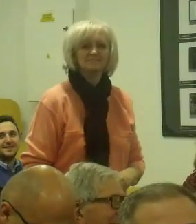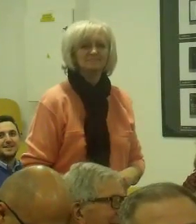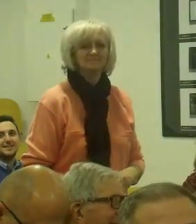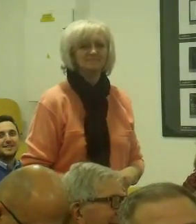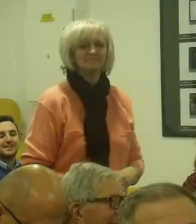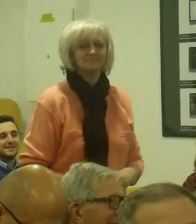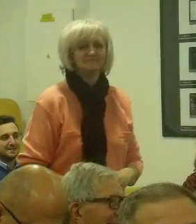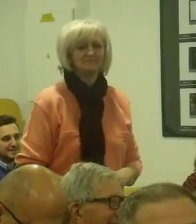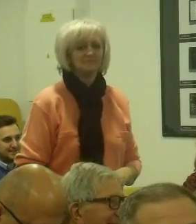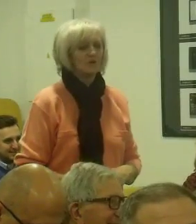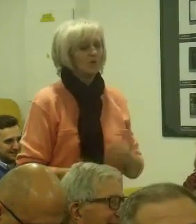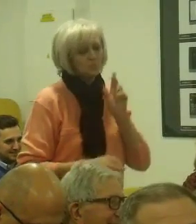U Zenci ima 2000 gluhih.